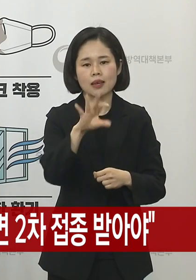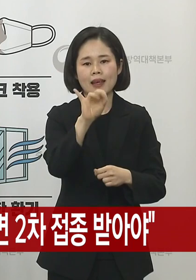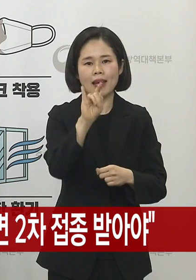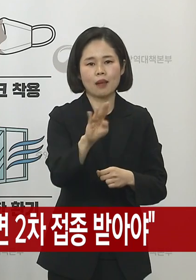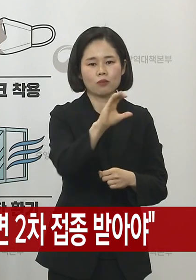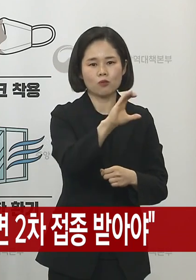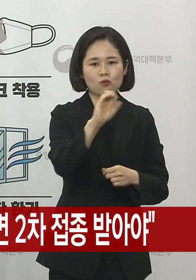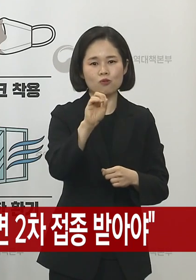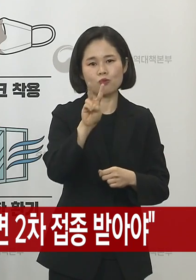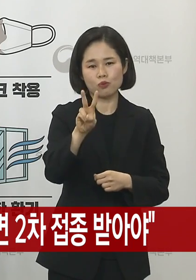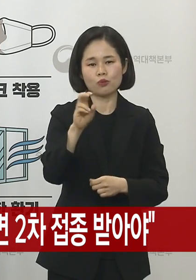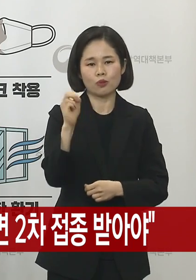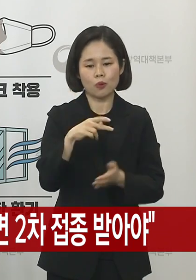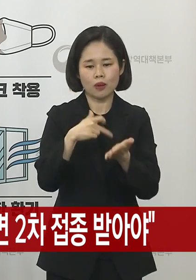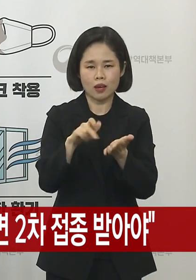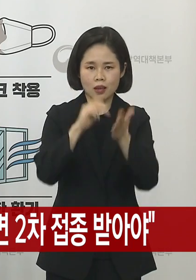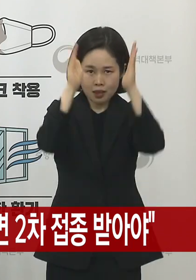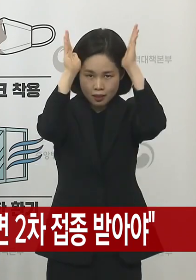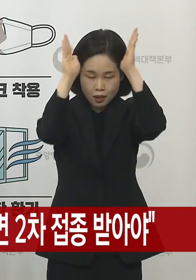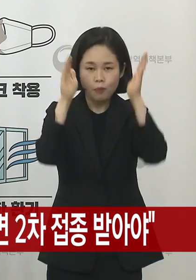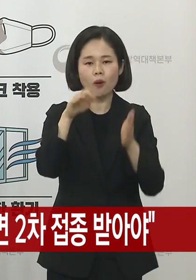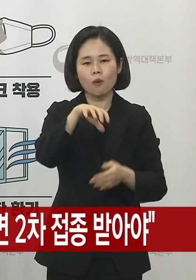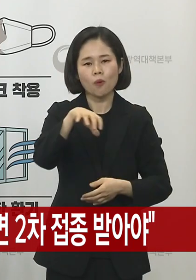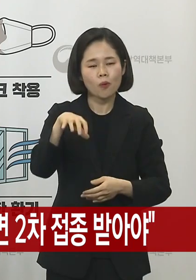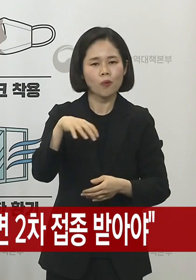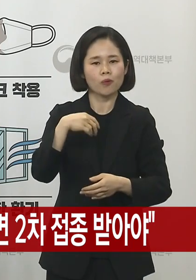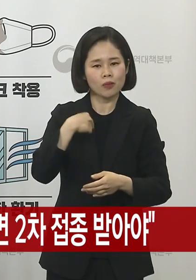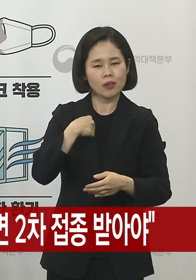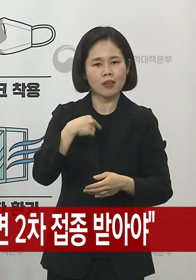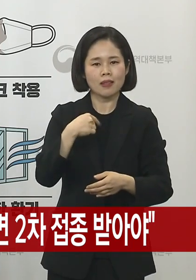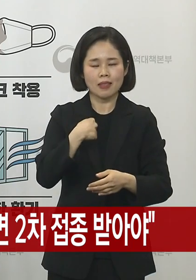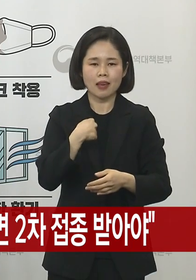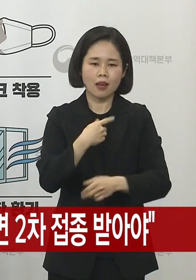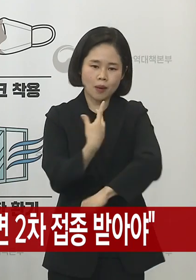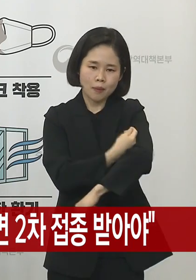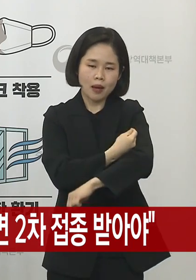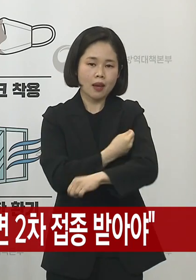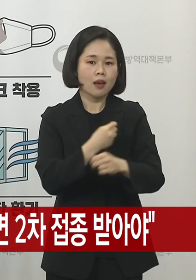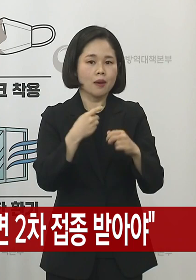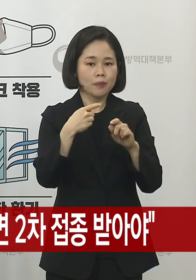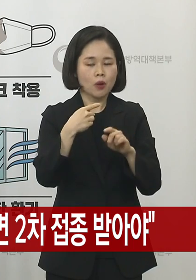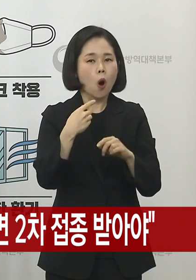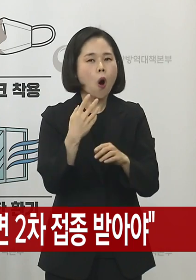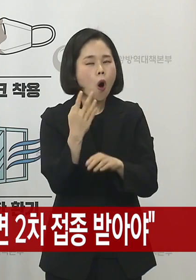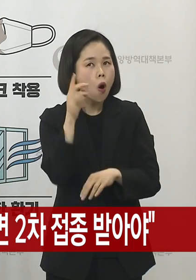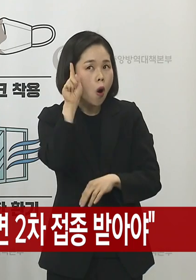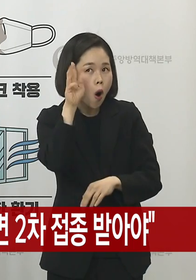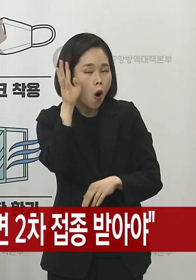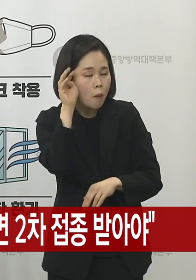후에는 접종 정보를 갱신하면 사용하는 앱에서 3차 접종력을 확인할 수 있습니다.